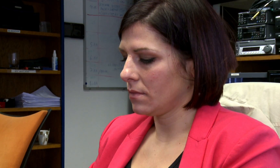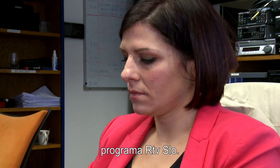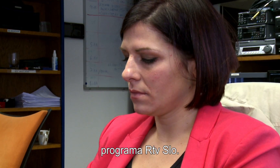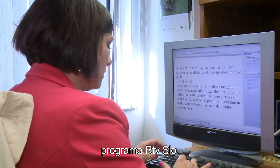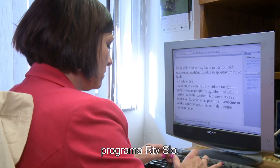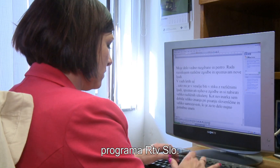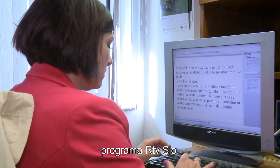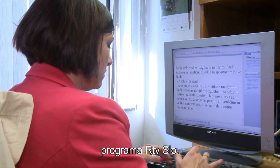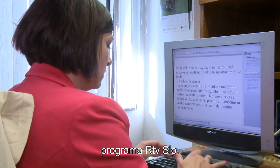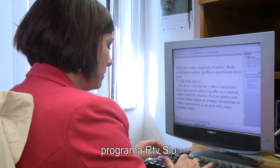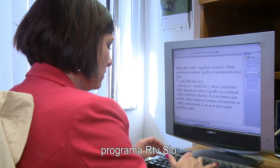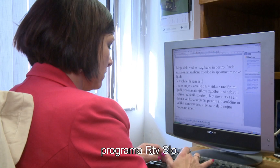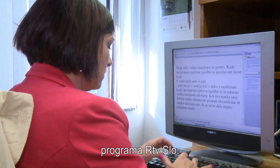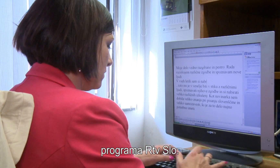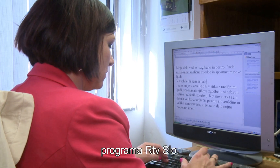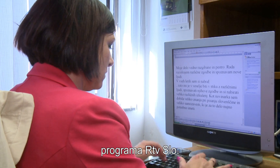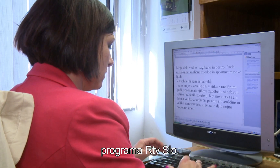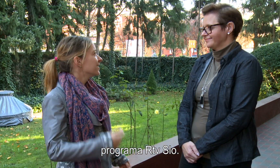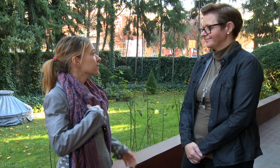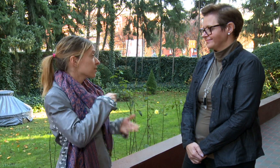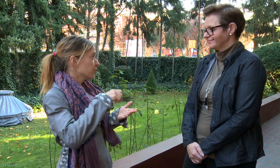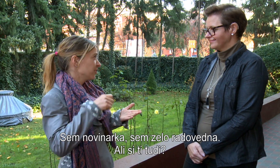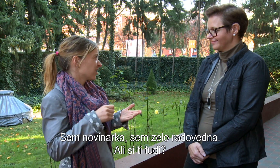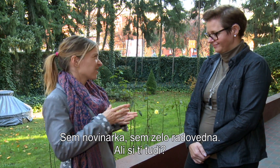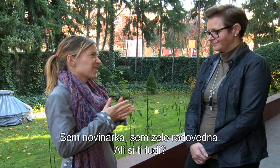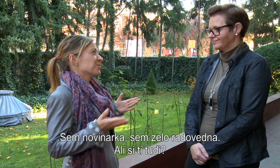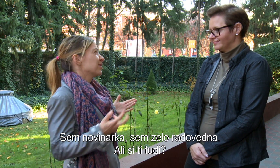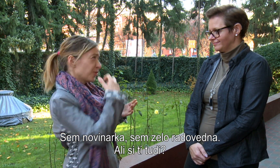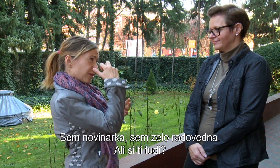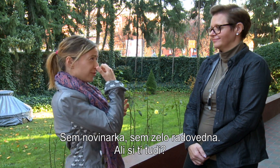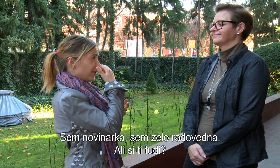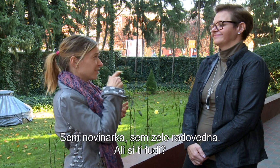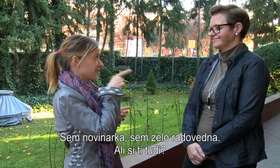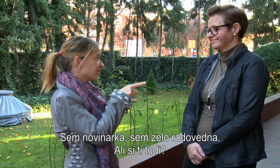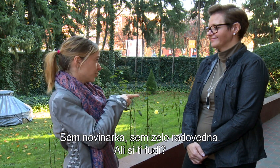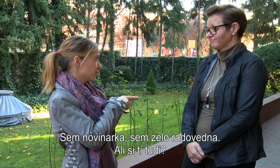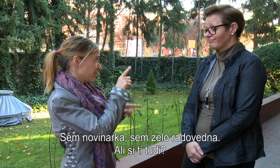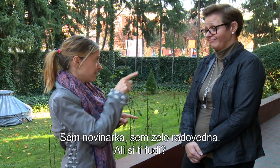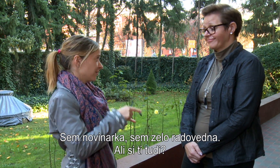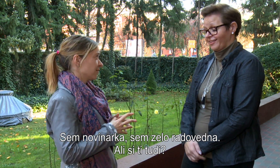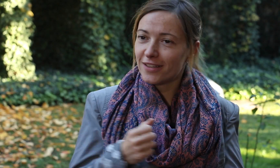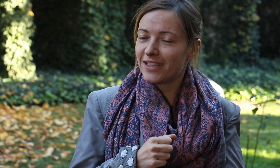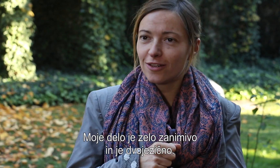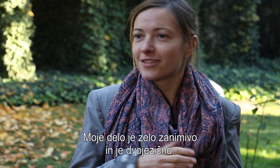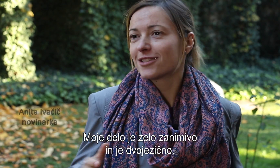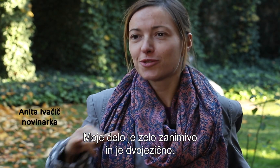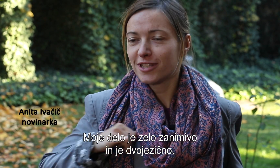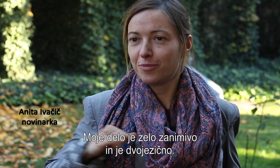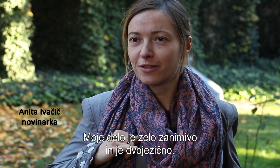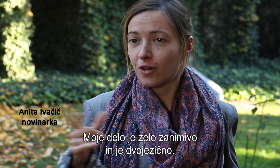informativnega programa za televizijo Slovenija. Jaz sem novinarka, sem zelo radovedna, ti tudi. Moje delo je zelo zanimivo